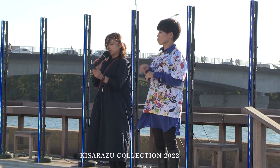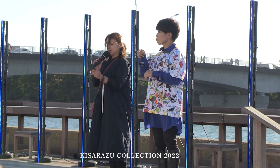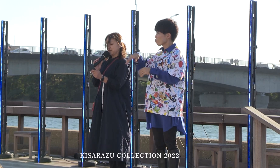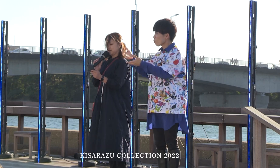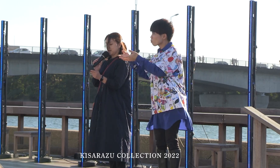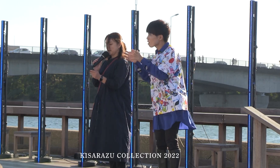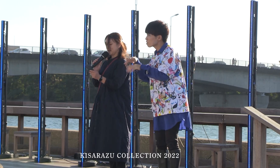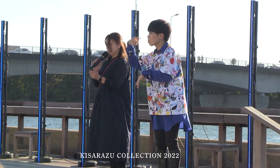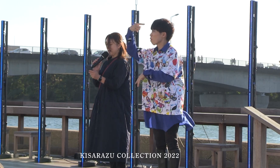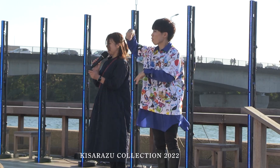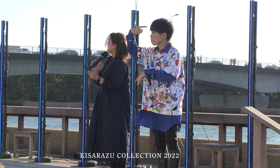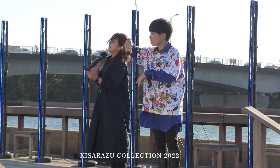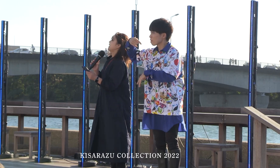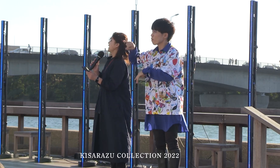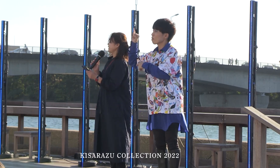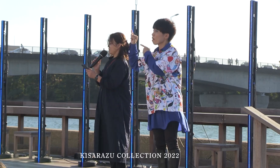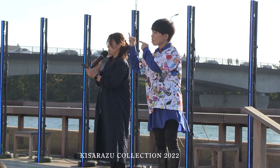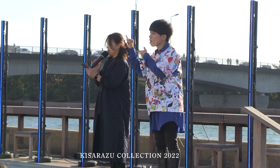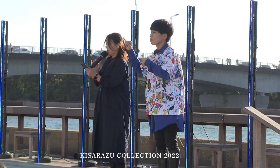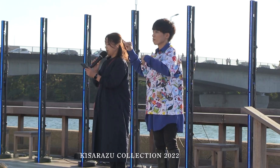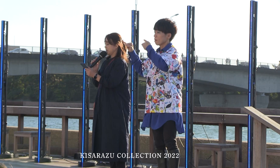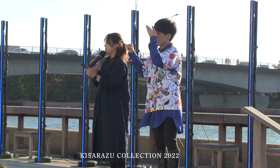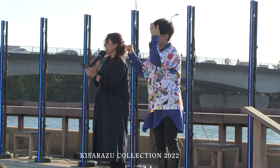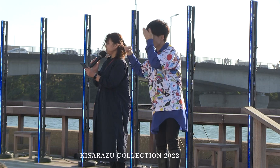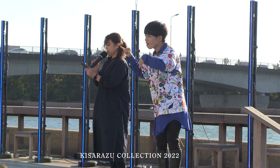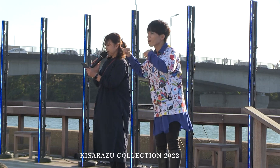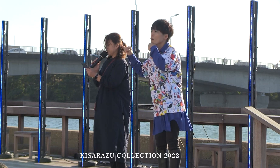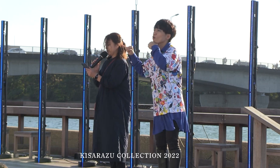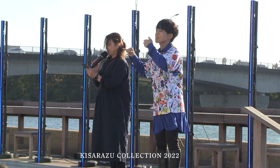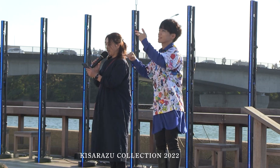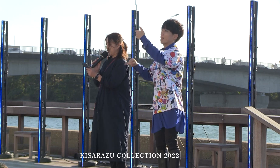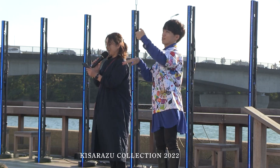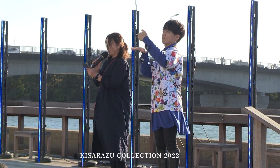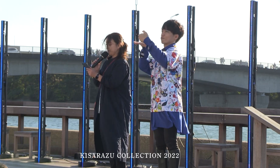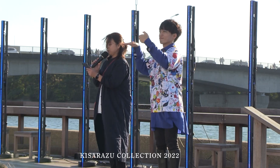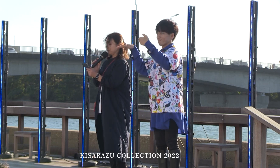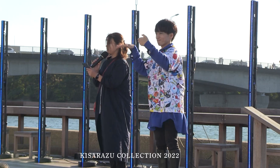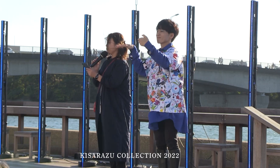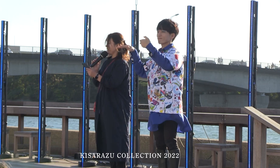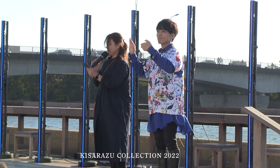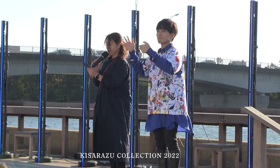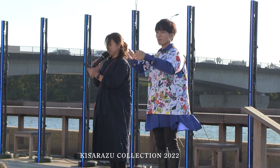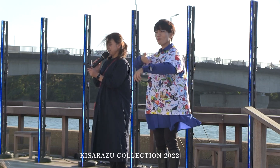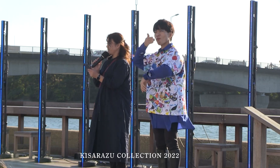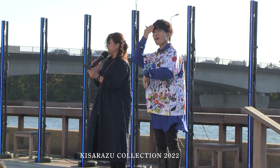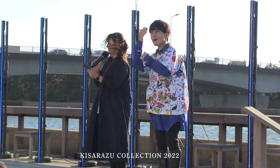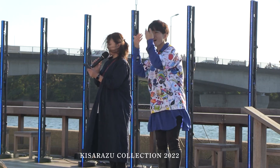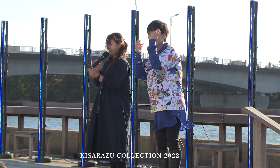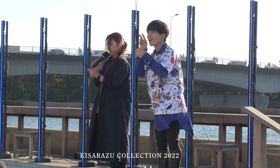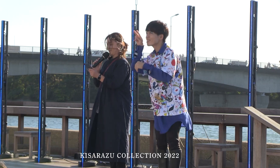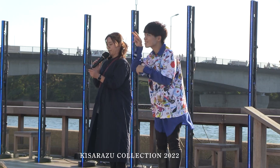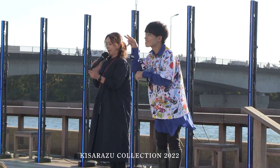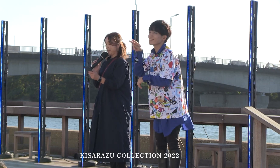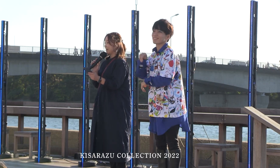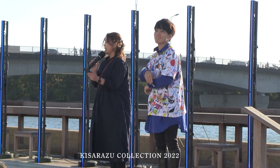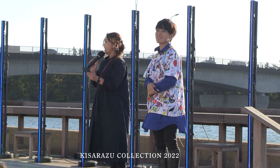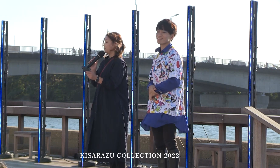ラスを教えている先生はなんと70代でもとても若々しい先生です